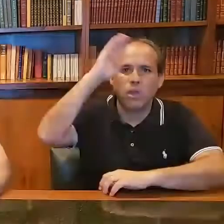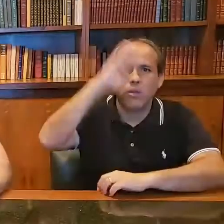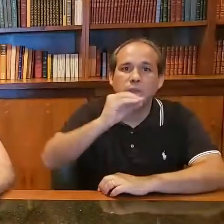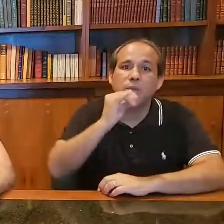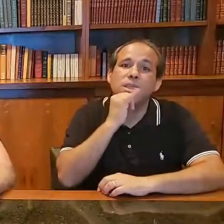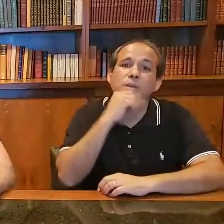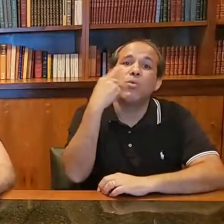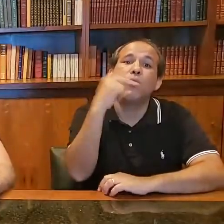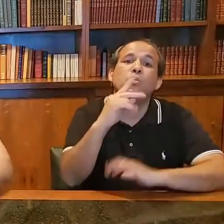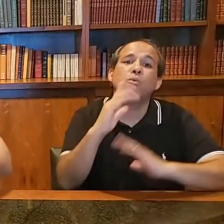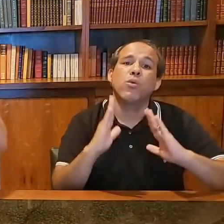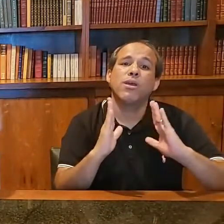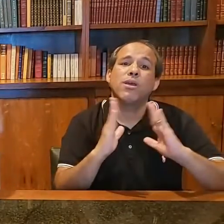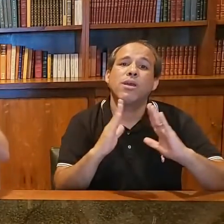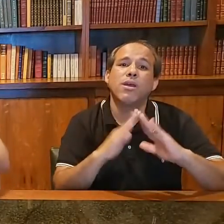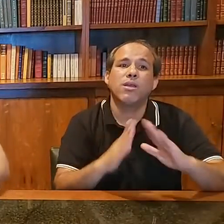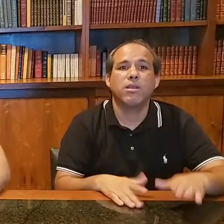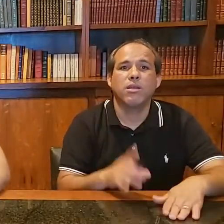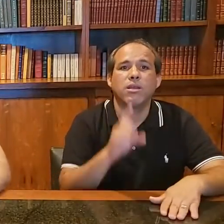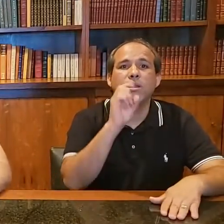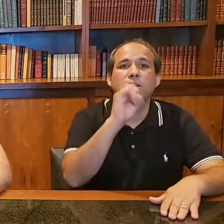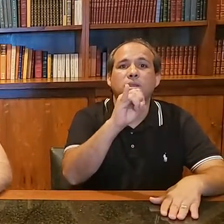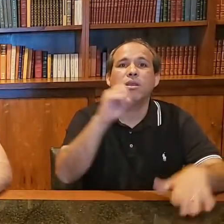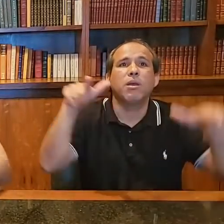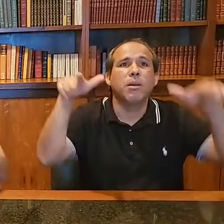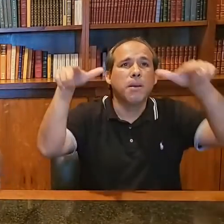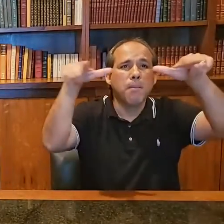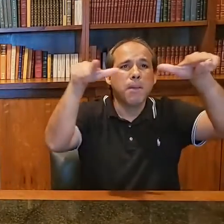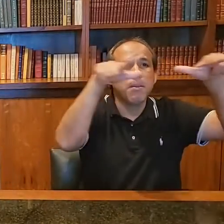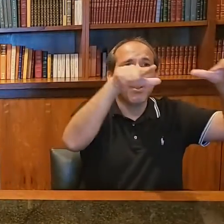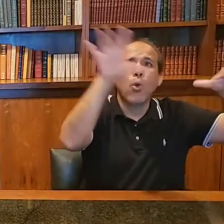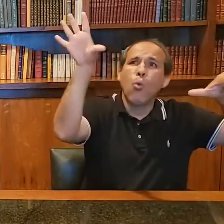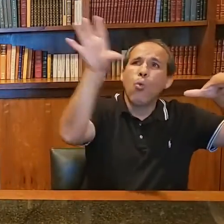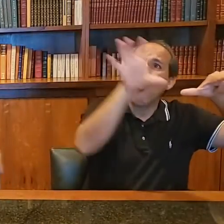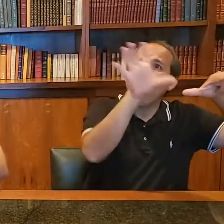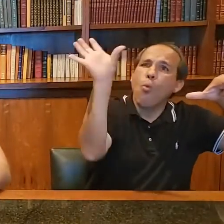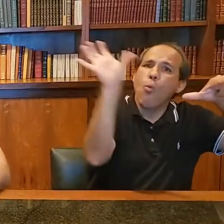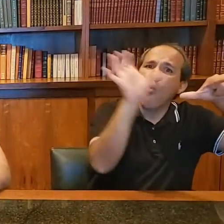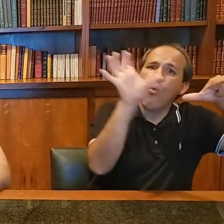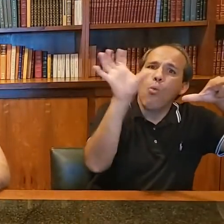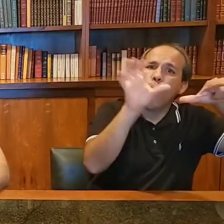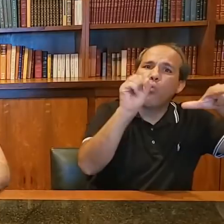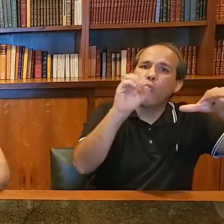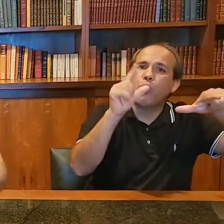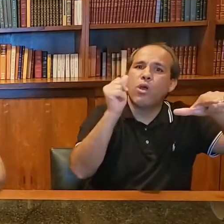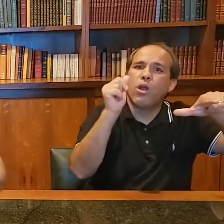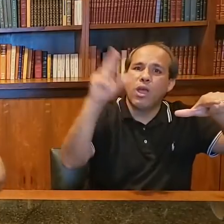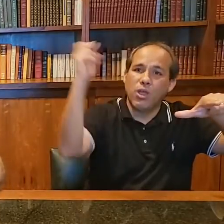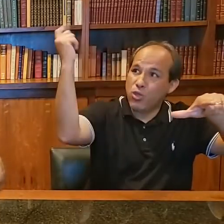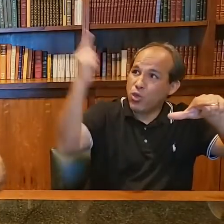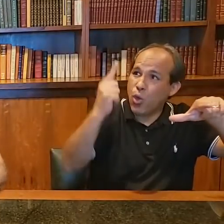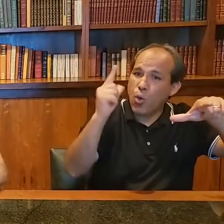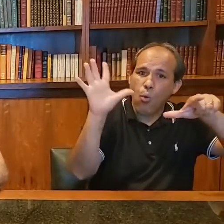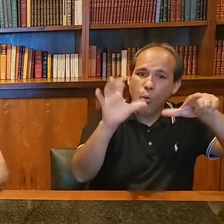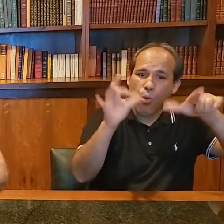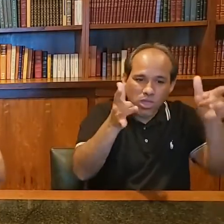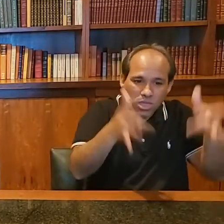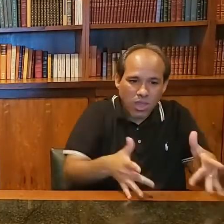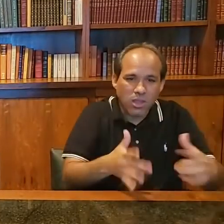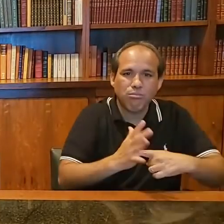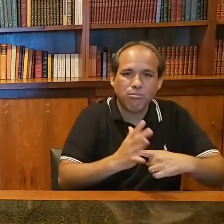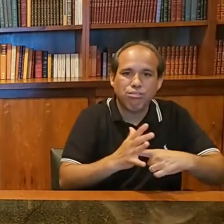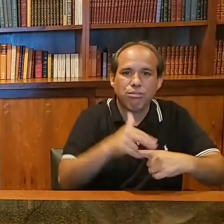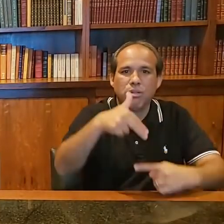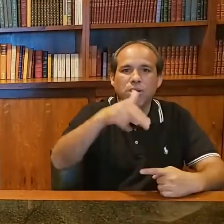tua casa, ter lá um teto solar e durante o dia deixava a bateria carregando ali, de nióbio, né?